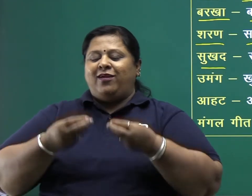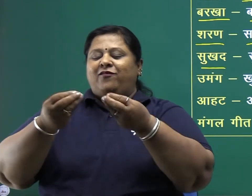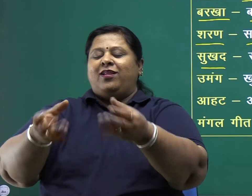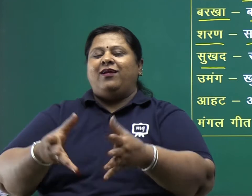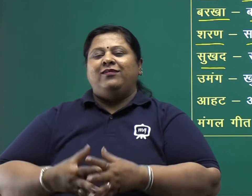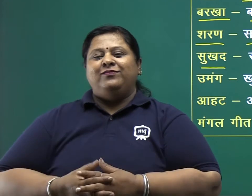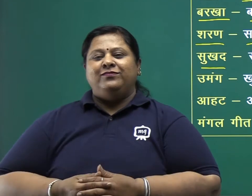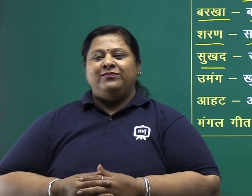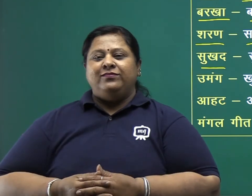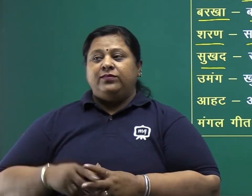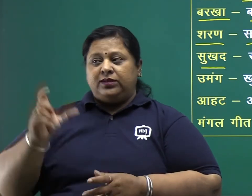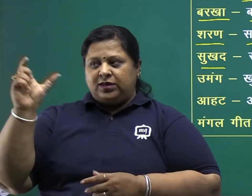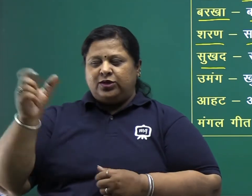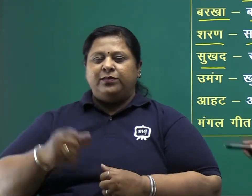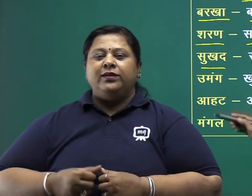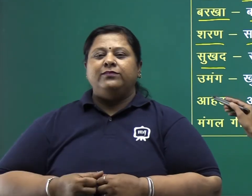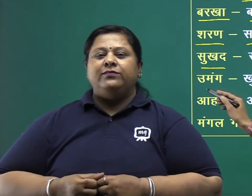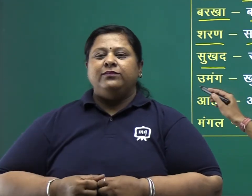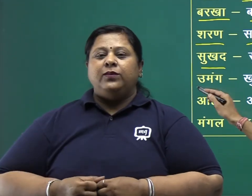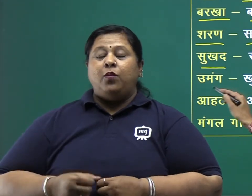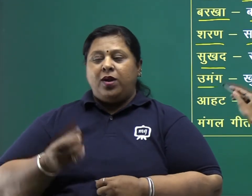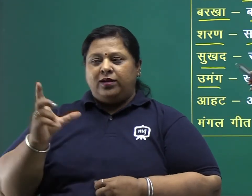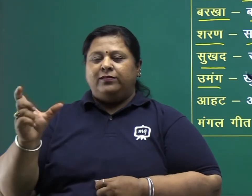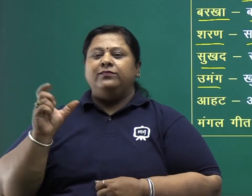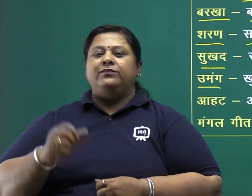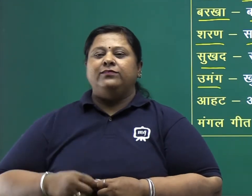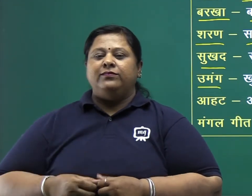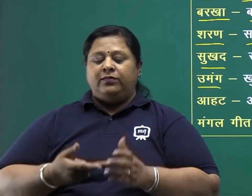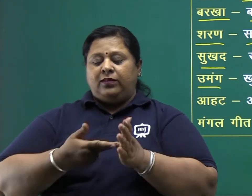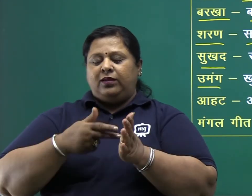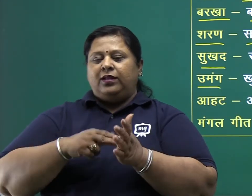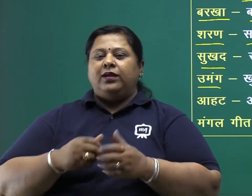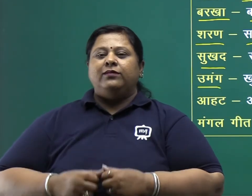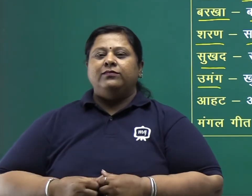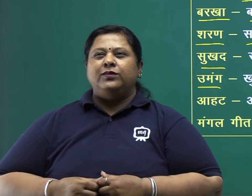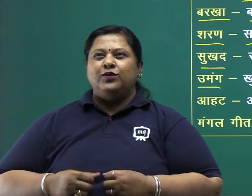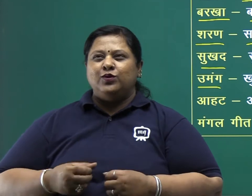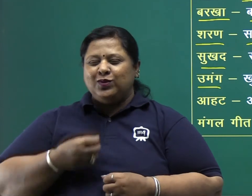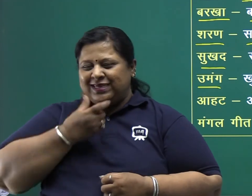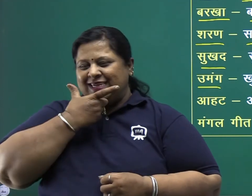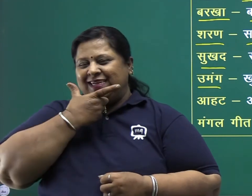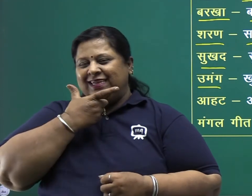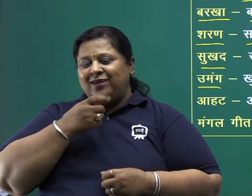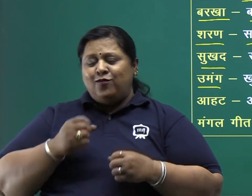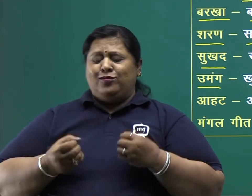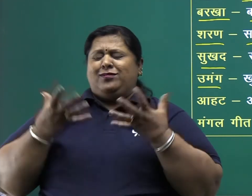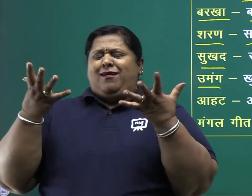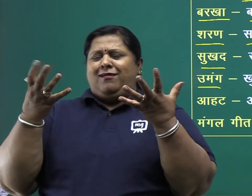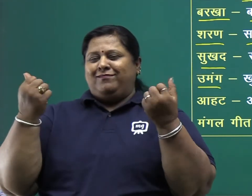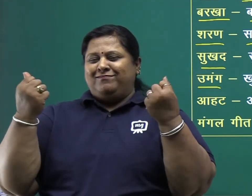देने वाला। अगला शब्द है उमंग, अर्थ होगा खुशी,